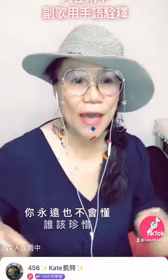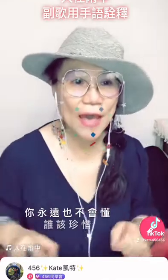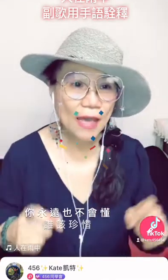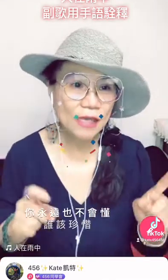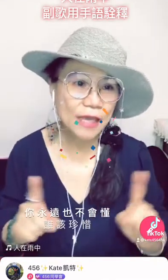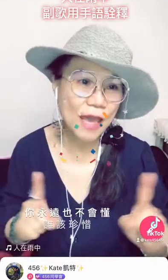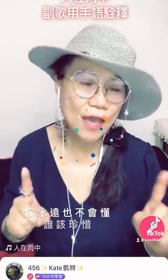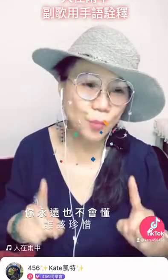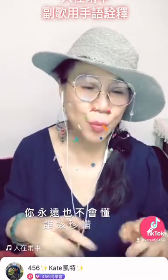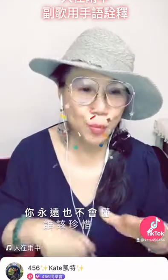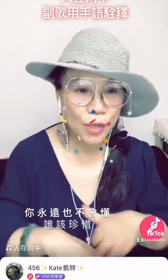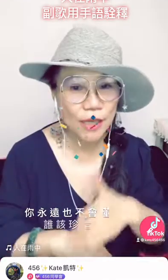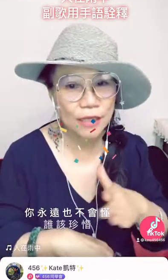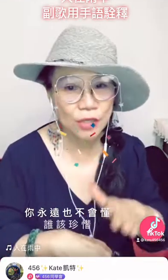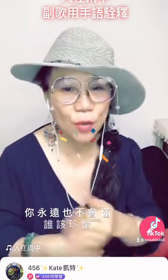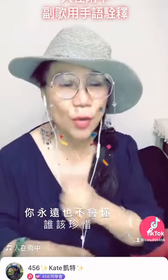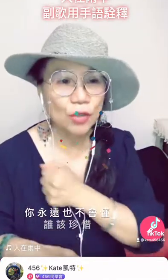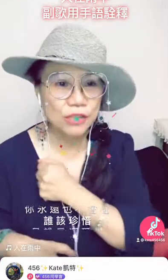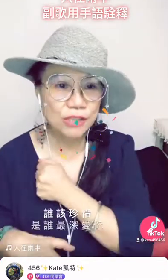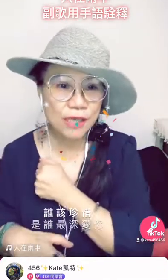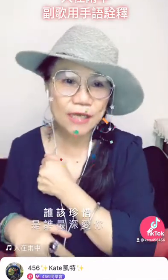远也不回头，